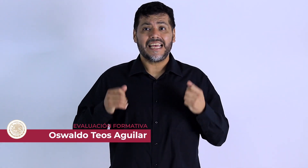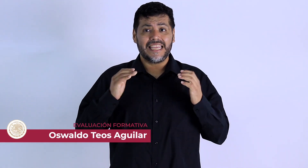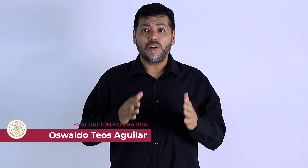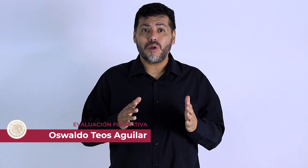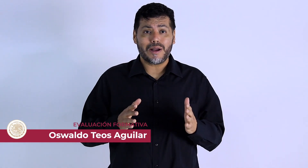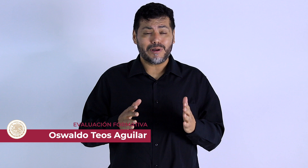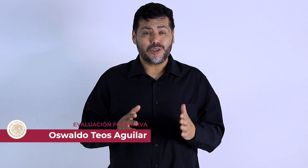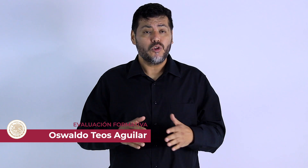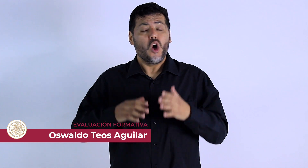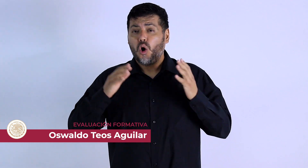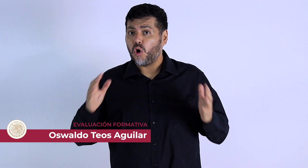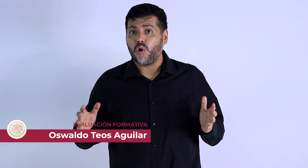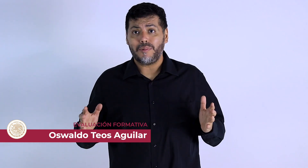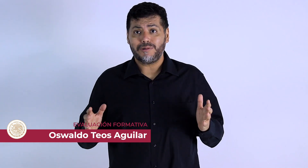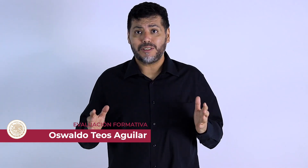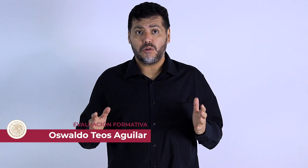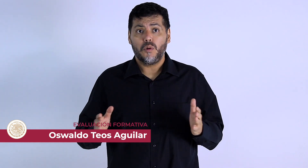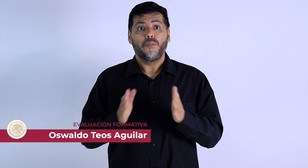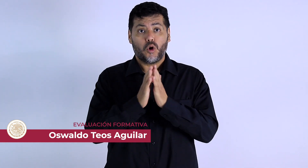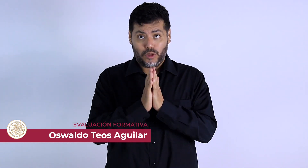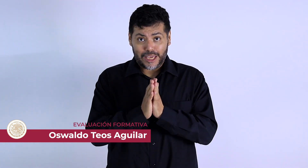de autoevaluación o coevaluación. Con ello,